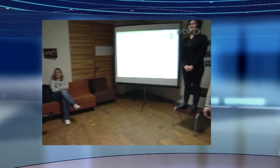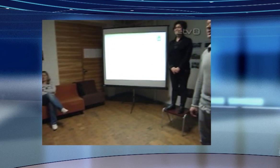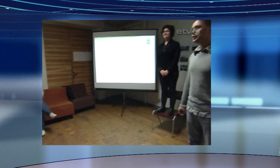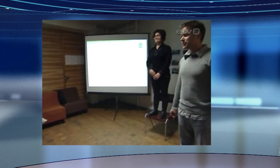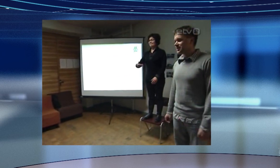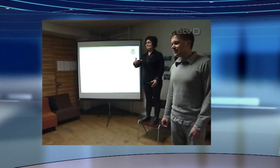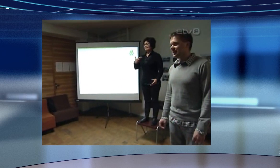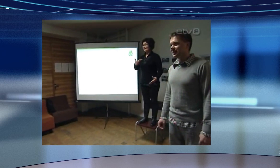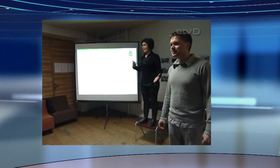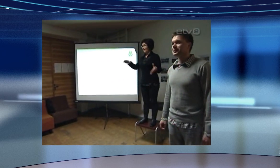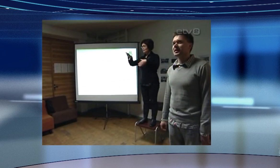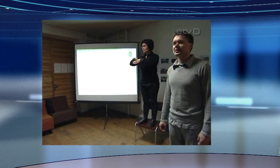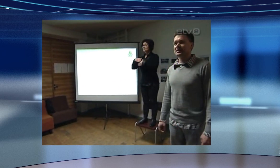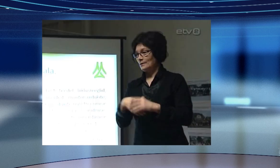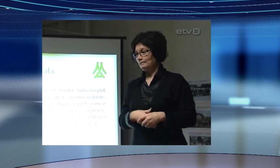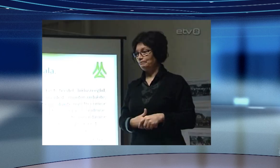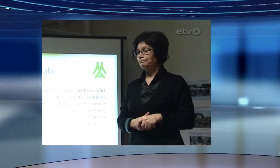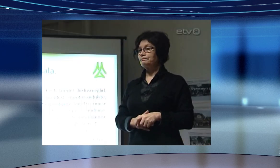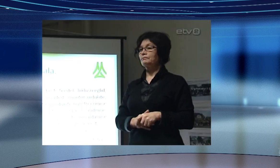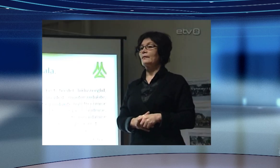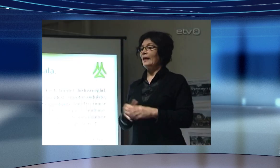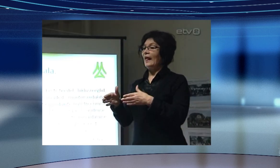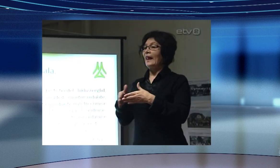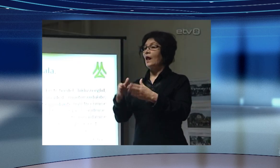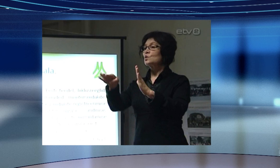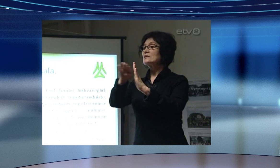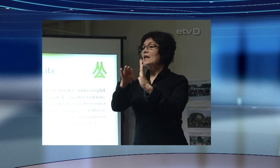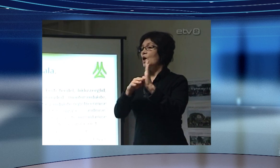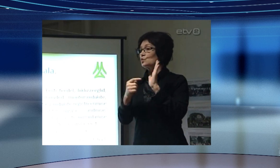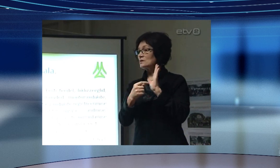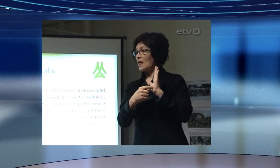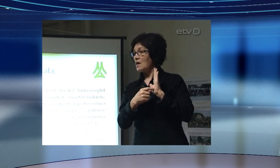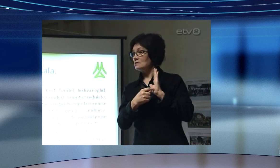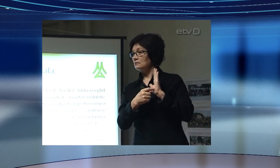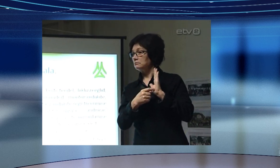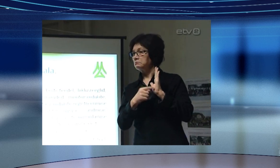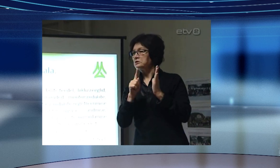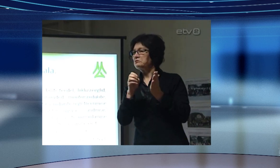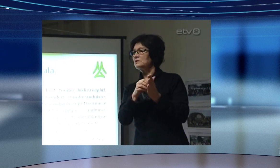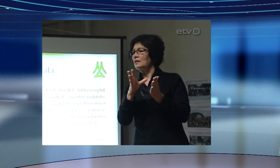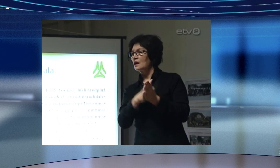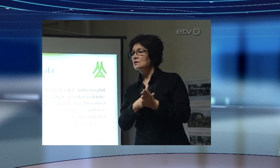vahe. Tere õhtus siis kõigile. Liiklusseadus siis sätestab liikluskorraldus Eesti